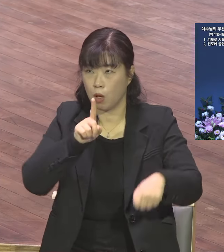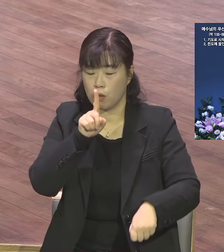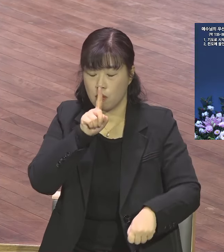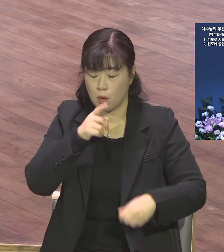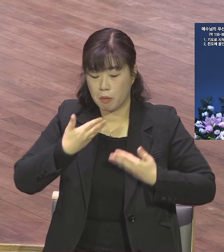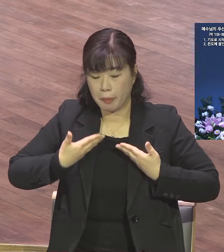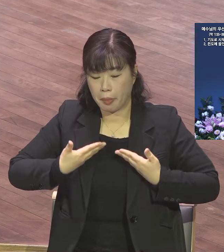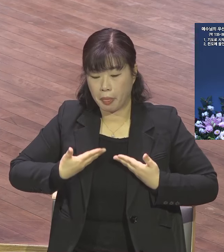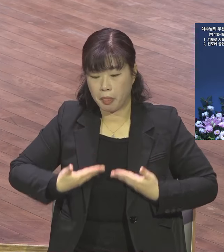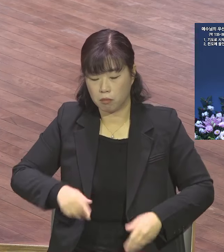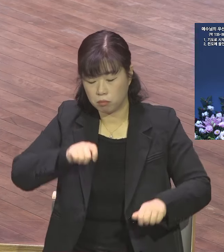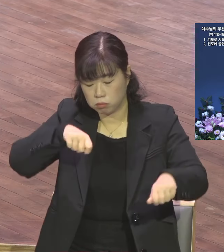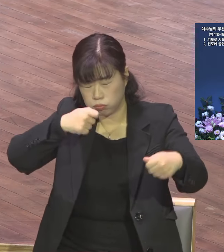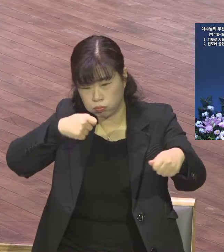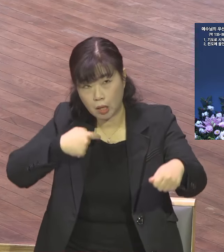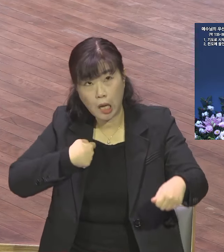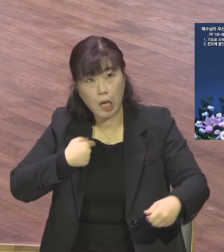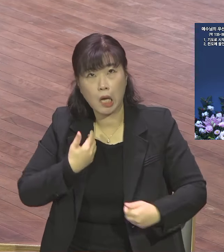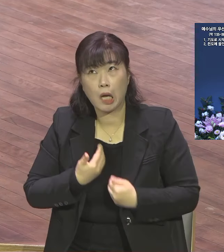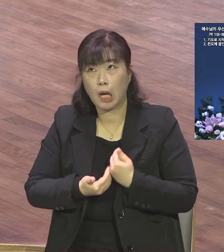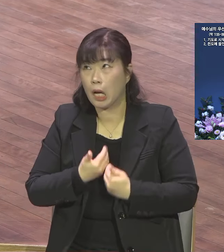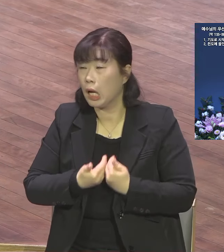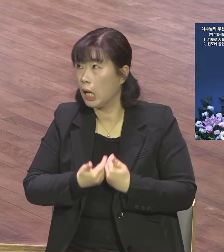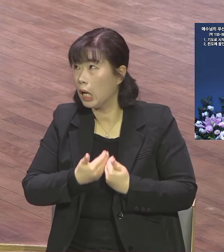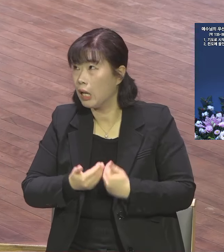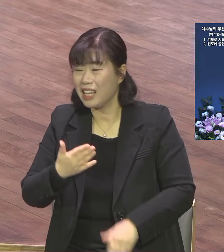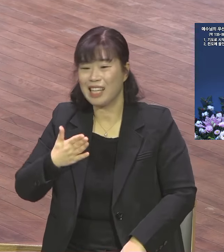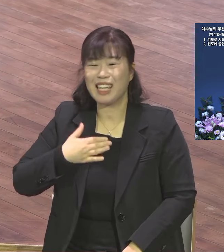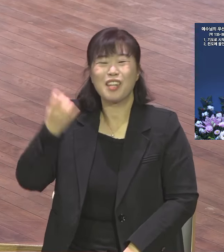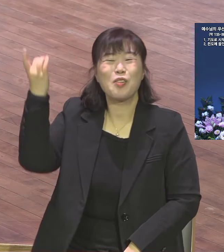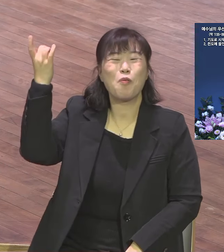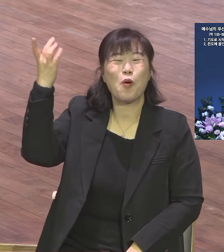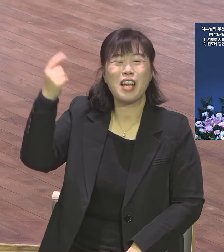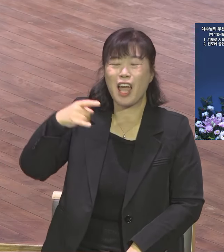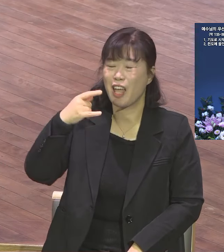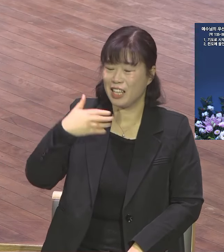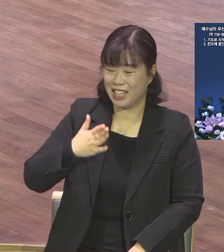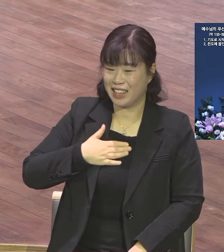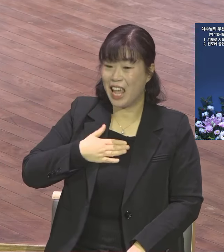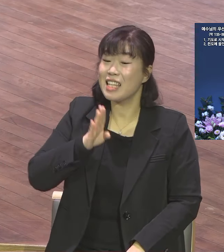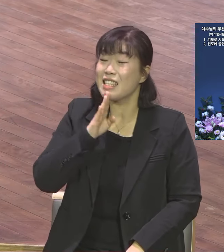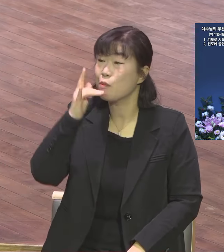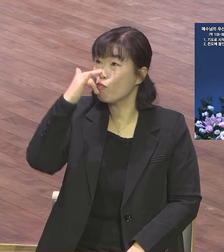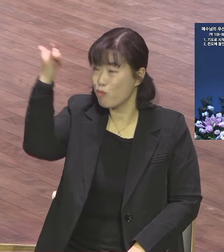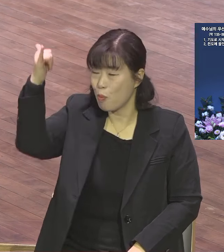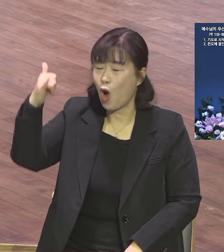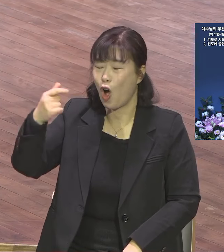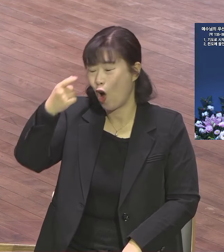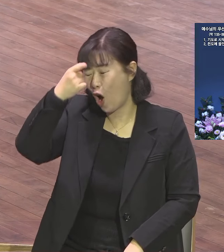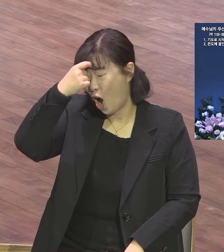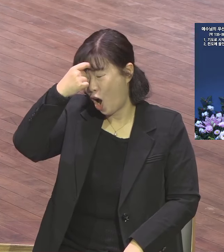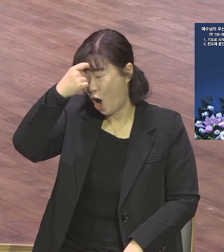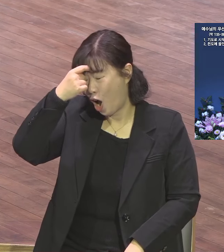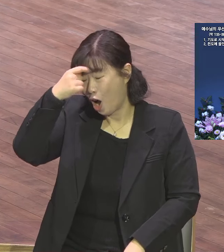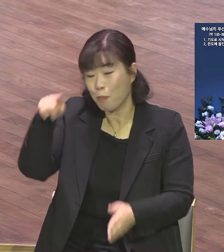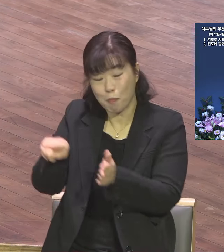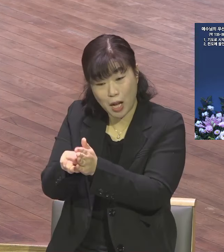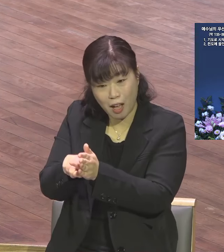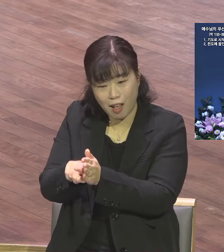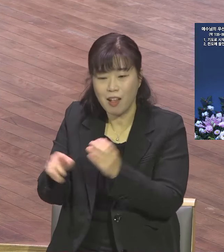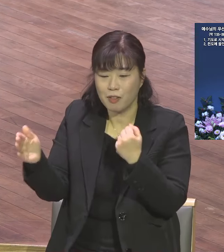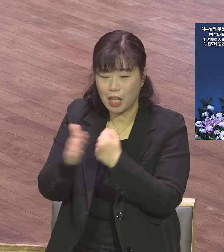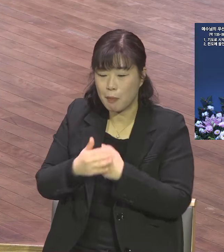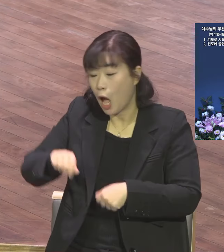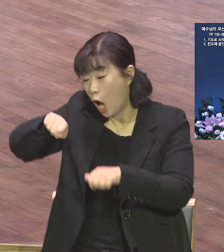그렇잖아요. 밥 먹으면서 막 이야기하니까 하도 듣다 안 됐던지 장인이 자네는 밥 먹을 때 그렇게 말을 많이